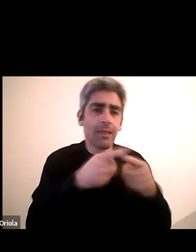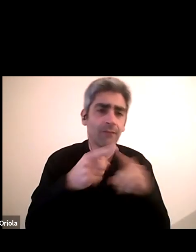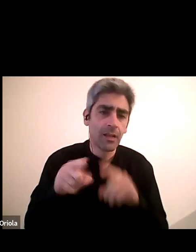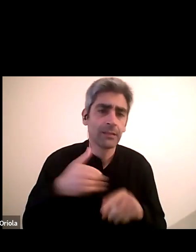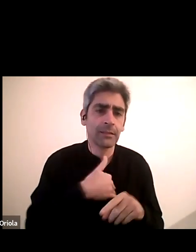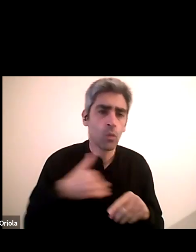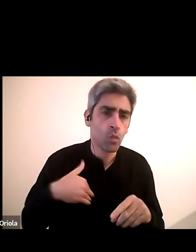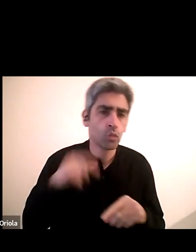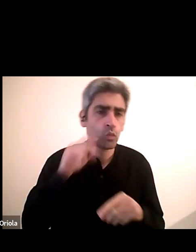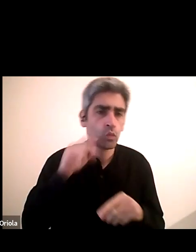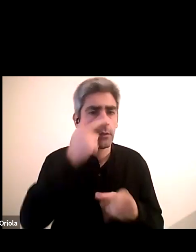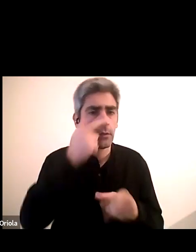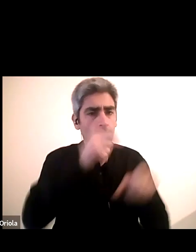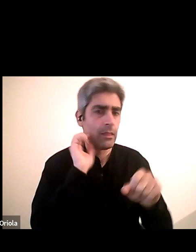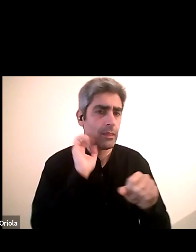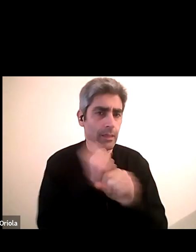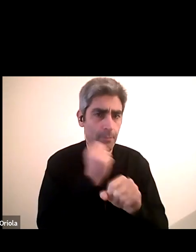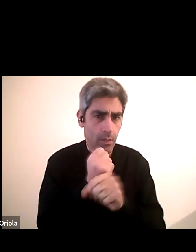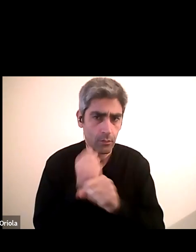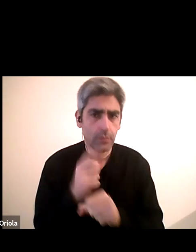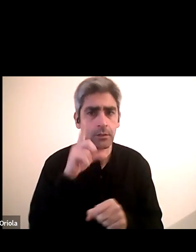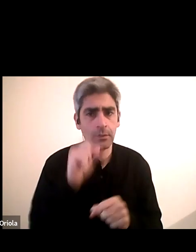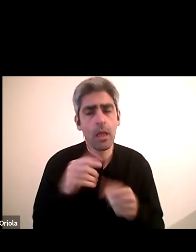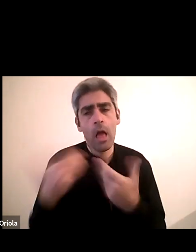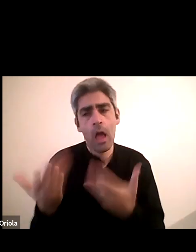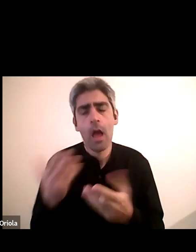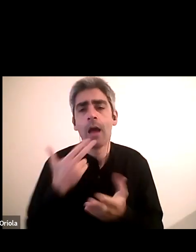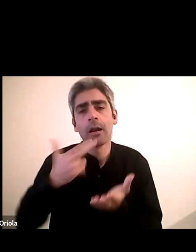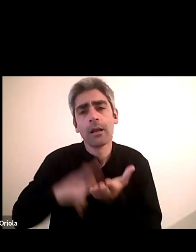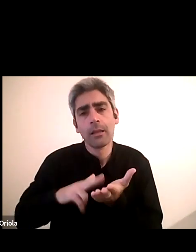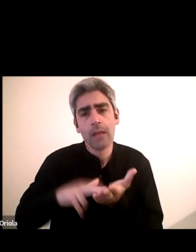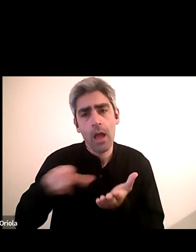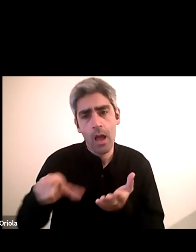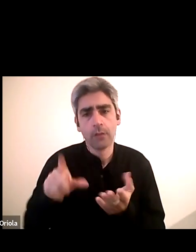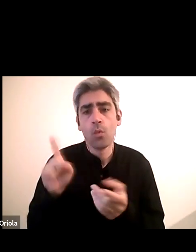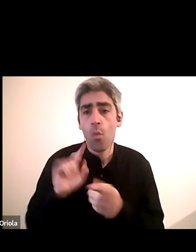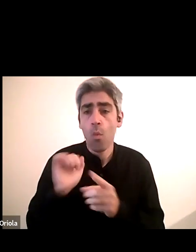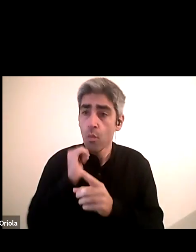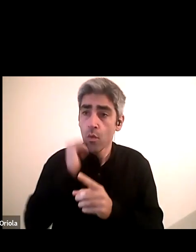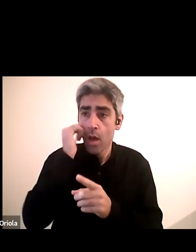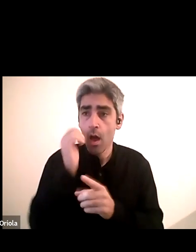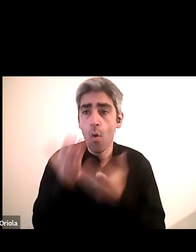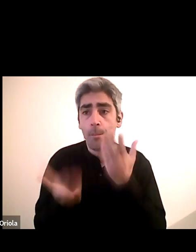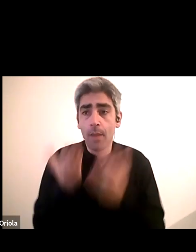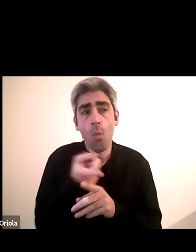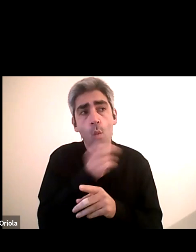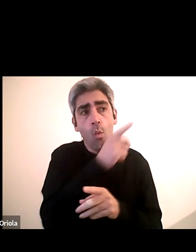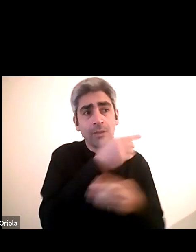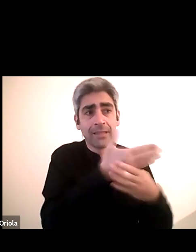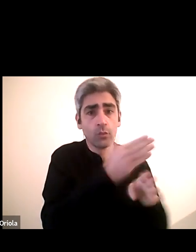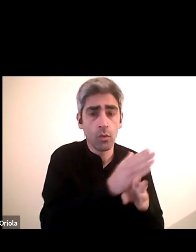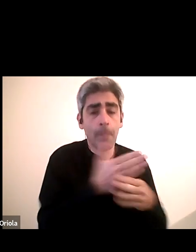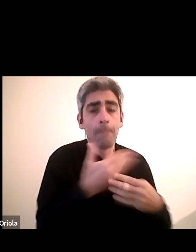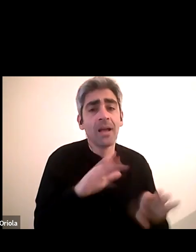segurança dos trabalhadores. Depois, porque há realidades que, apesar de não terem a gravidade de outros setores, não podem